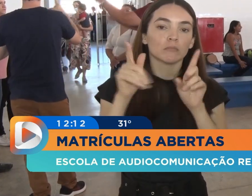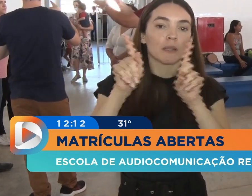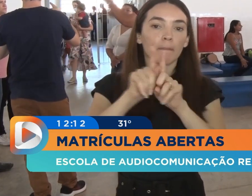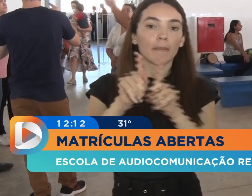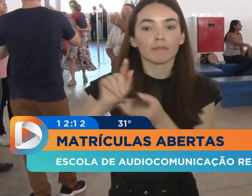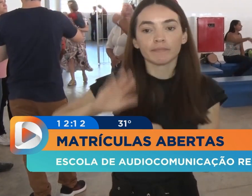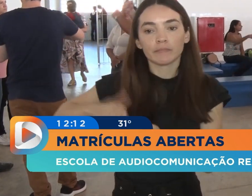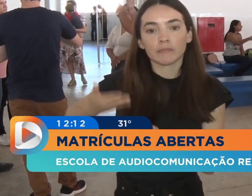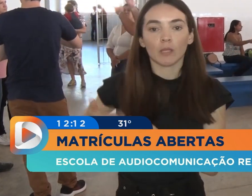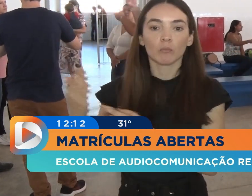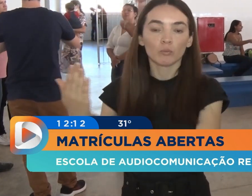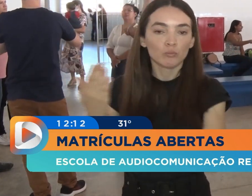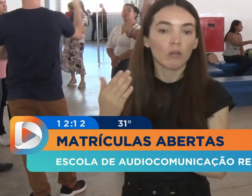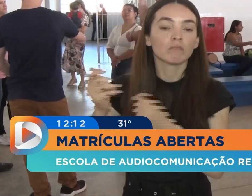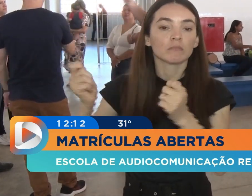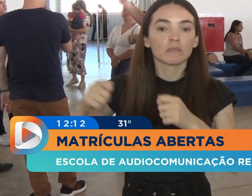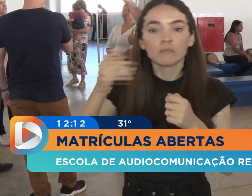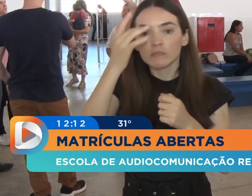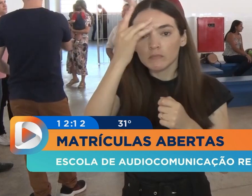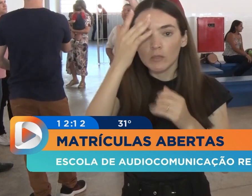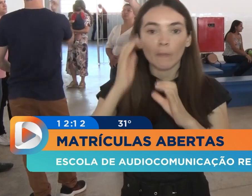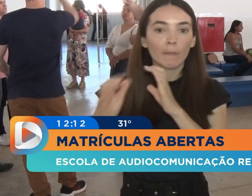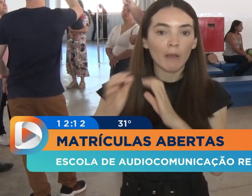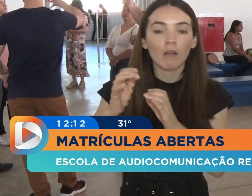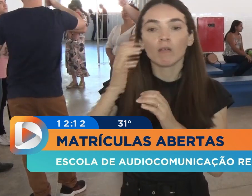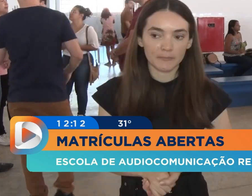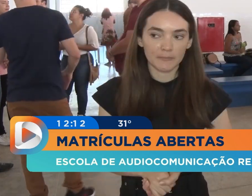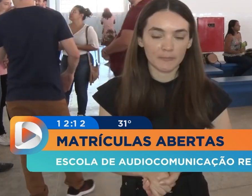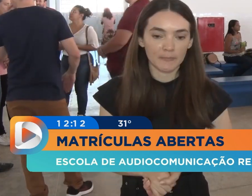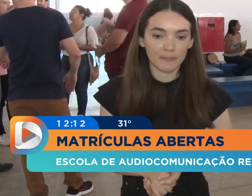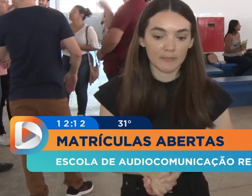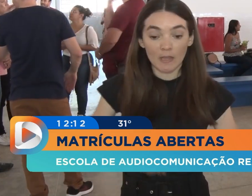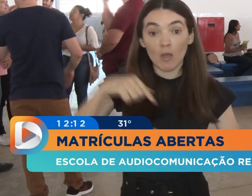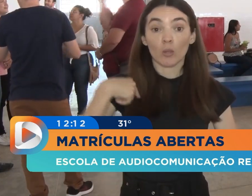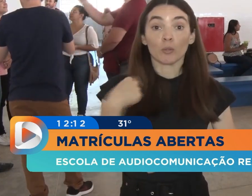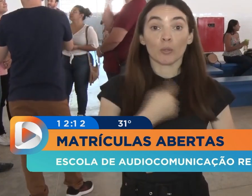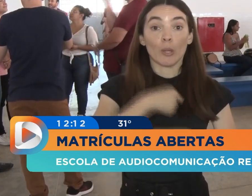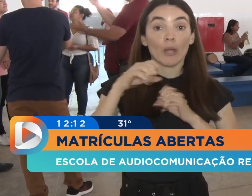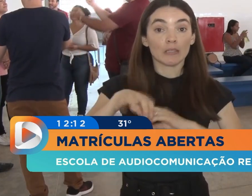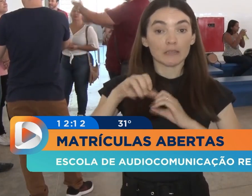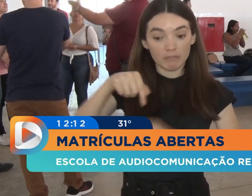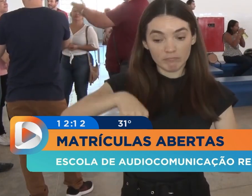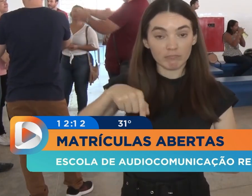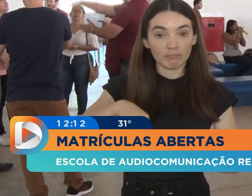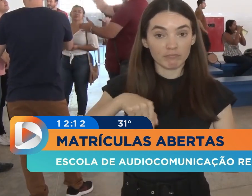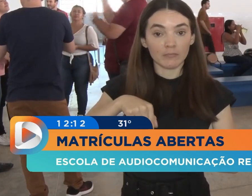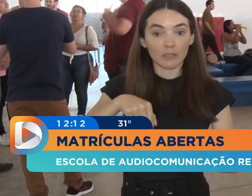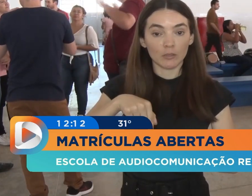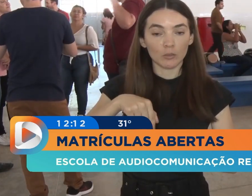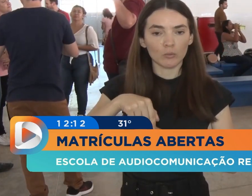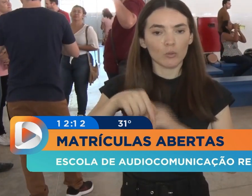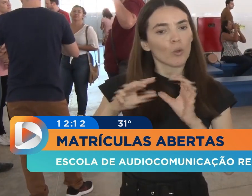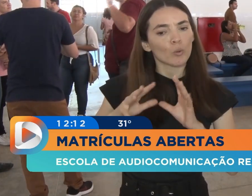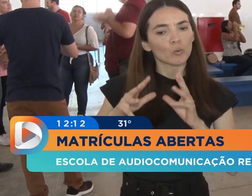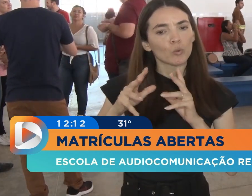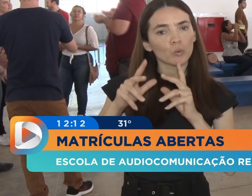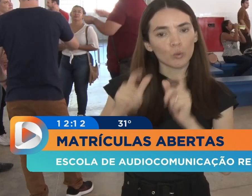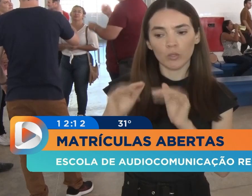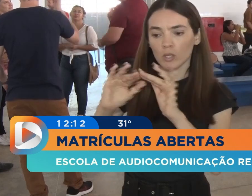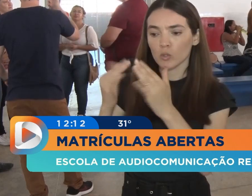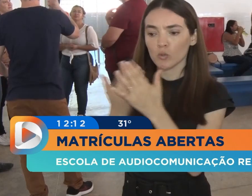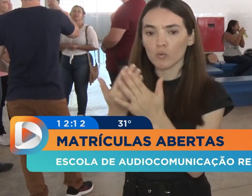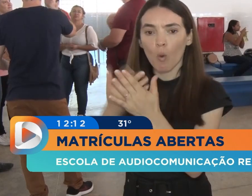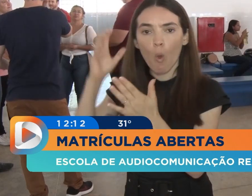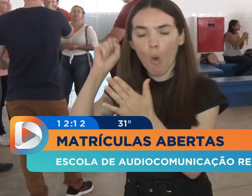de intérpretes, para facilitar para os nossos estudantes surdos. Ensinamos, né, tudo que uma escola regular